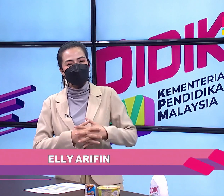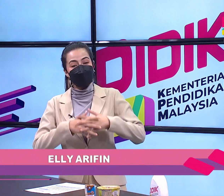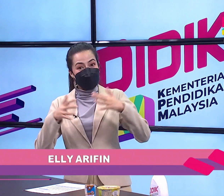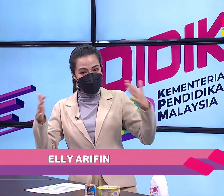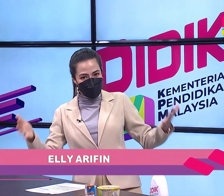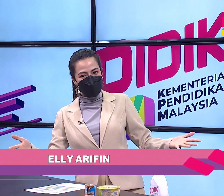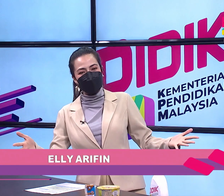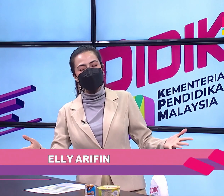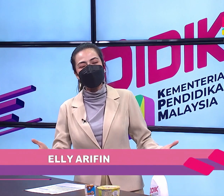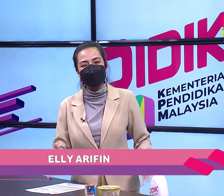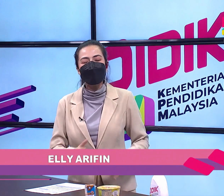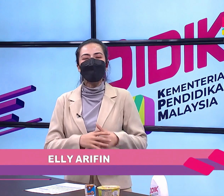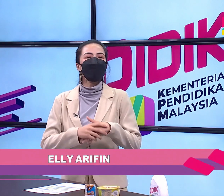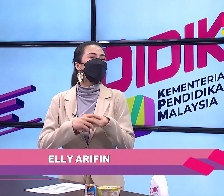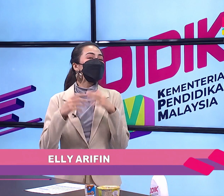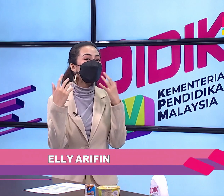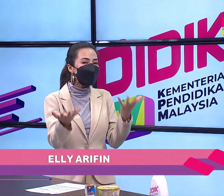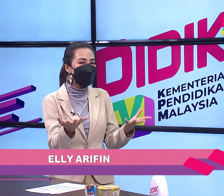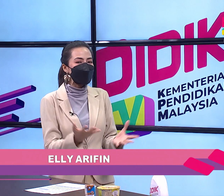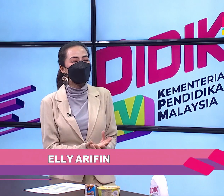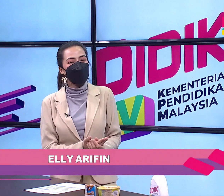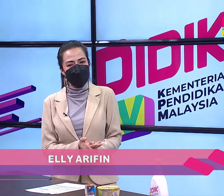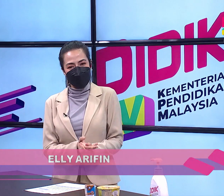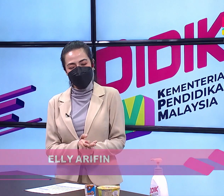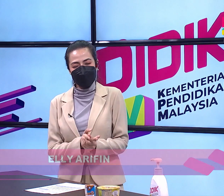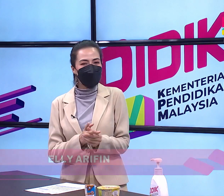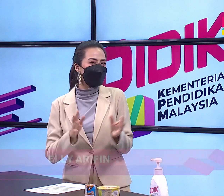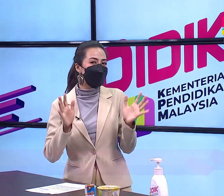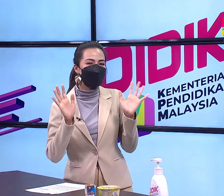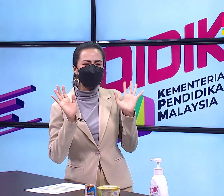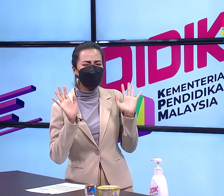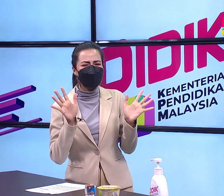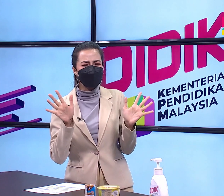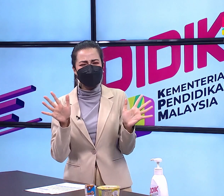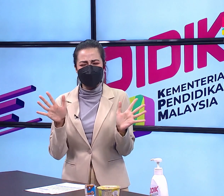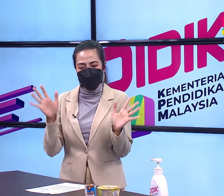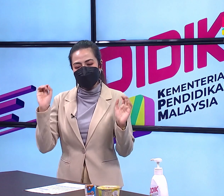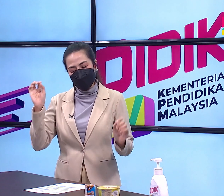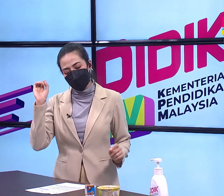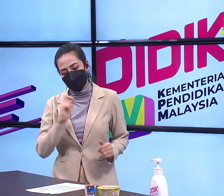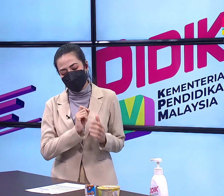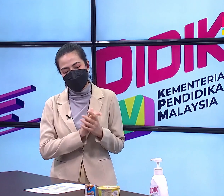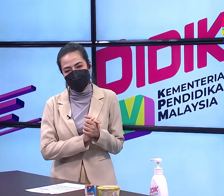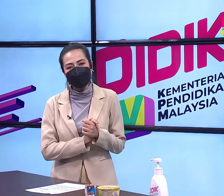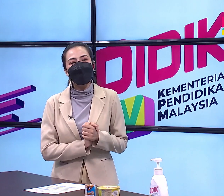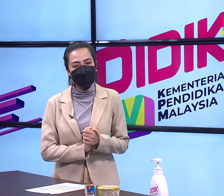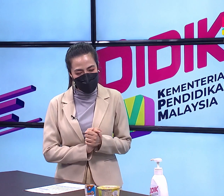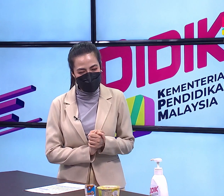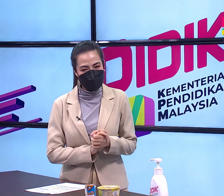selama satu jam ini untuk sama-sama kita pelajari mata pelajaran yang sangat menarik, iaitu pendidikan moral.